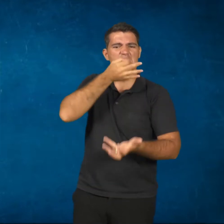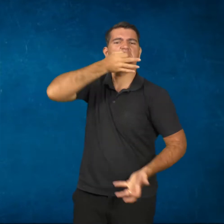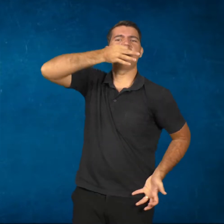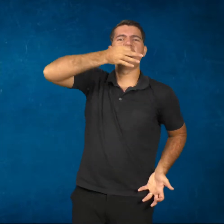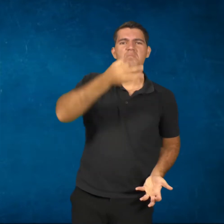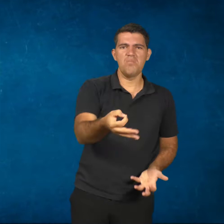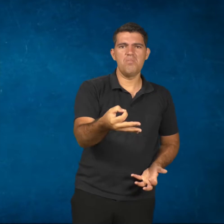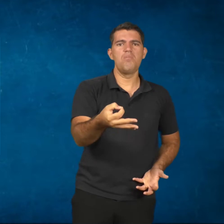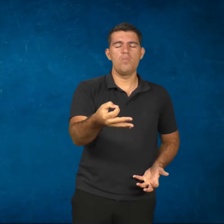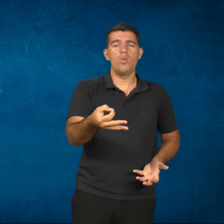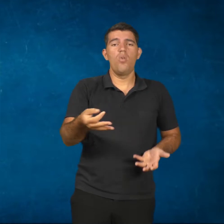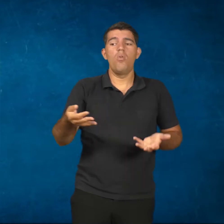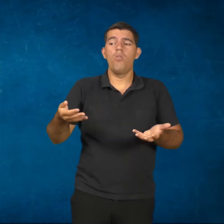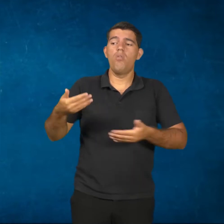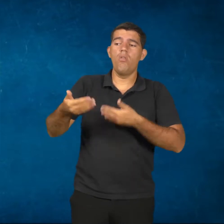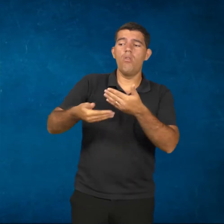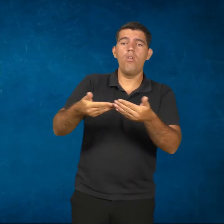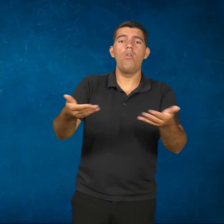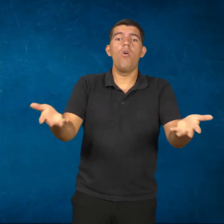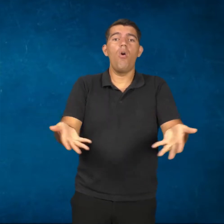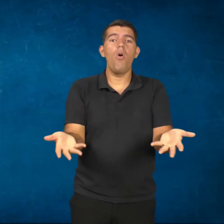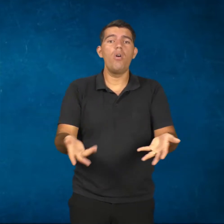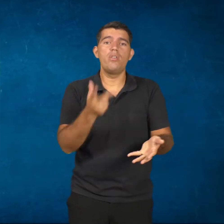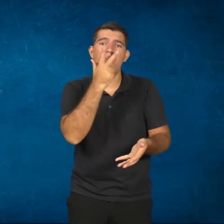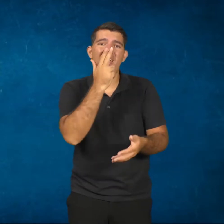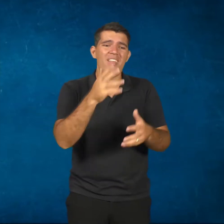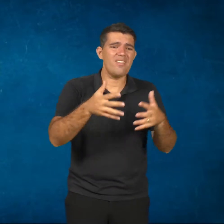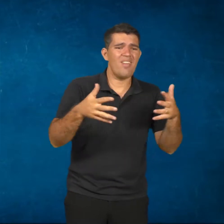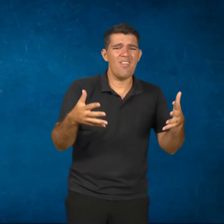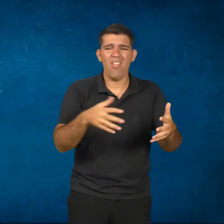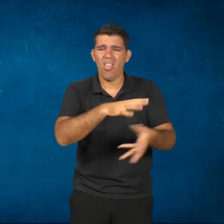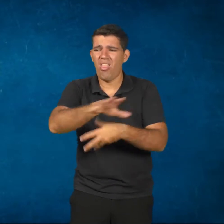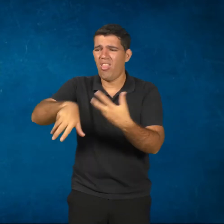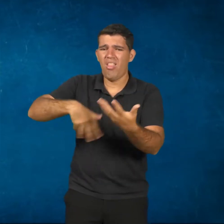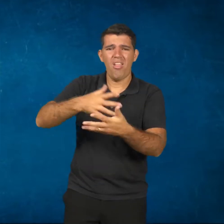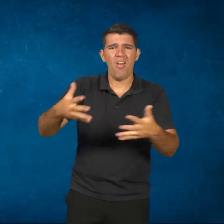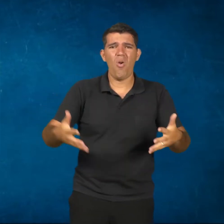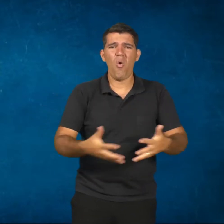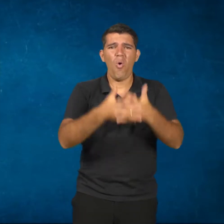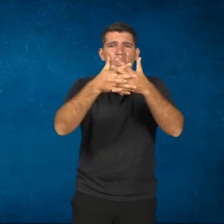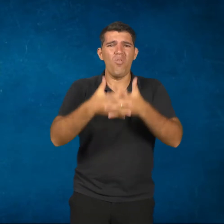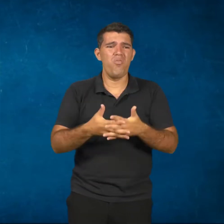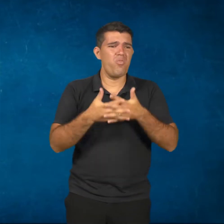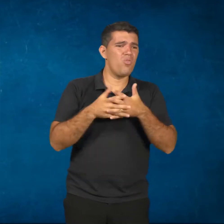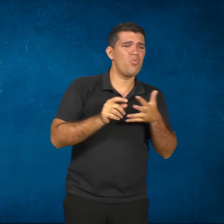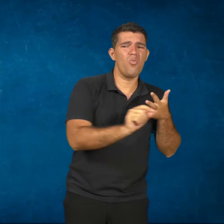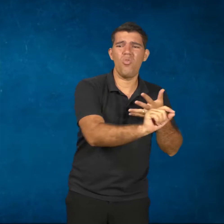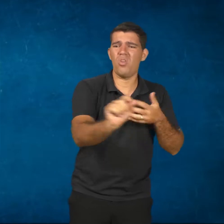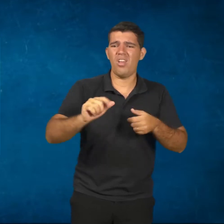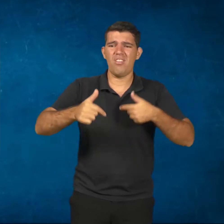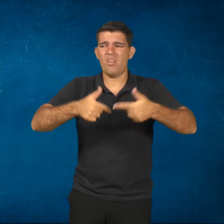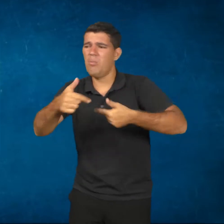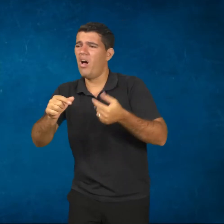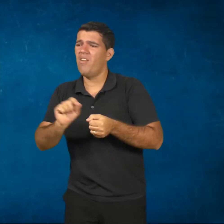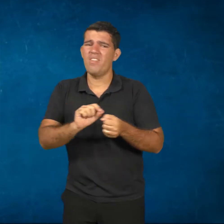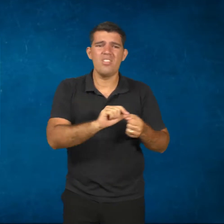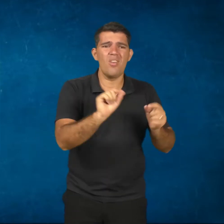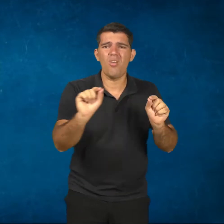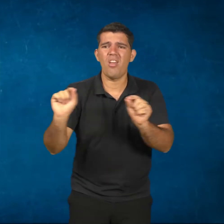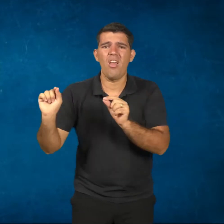crítica, hoje elas estão um pouco embaralhadas, estão um pouco confusas sobre o que fazer, e os próprios